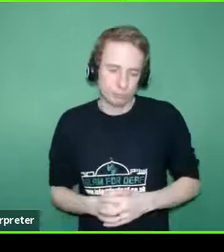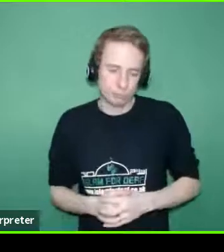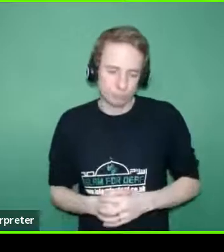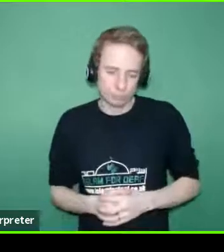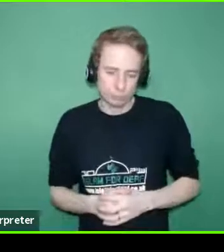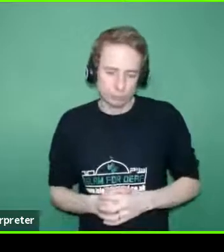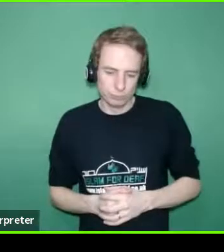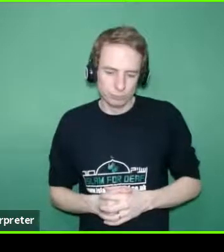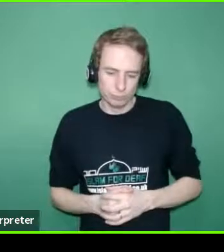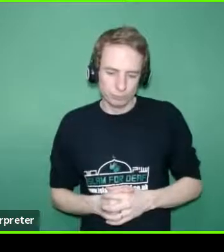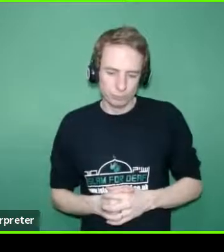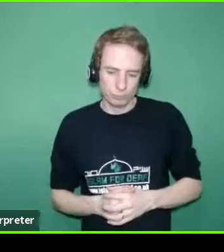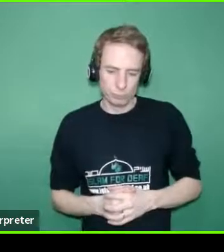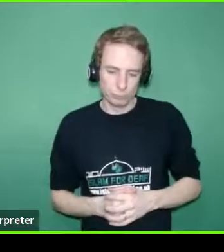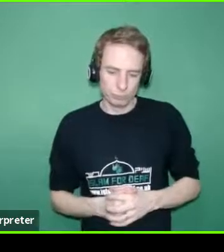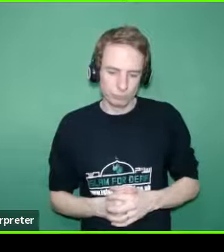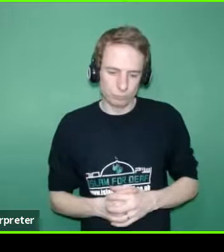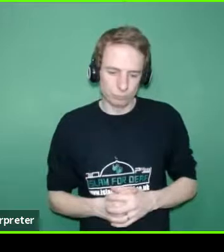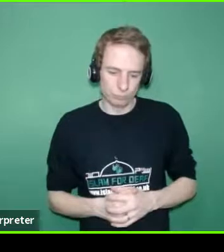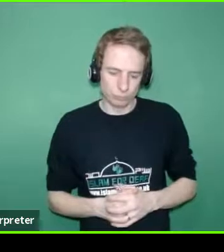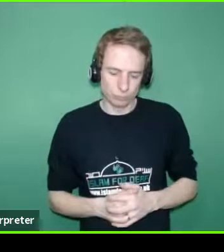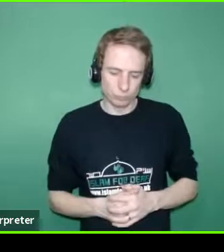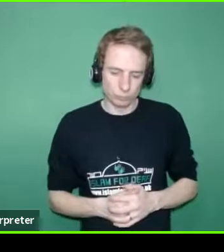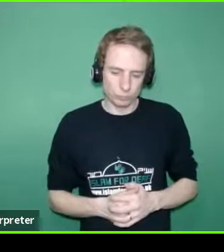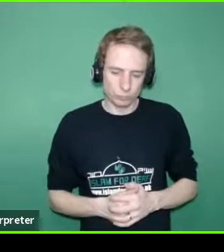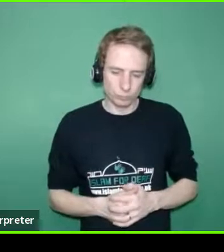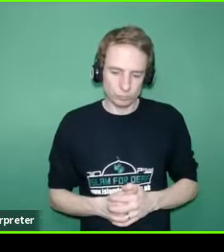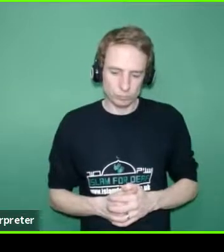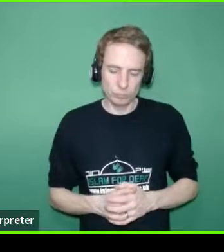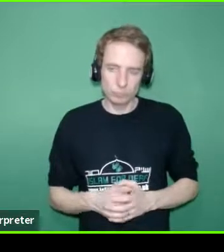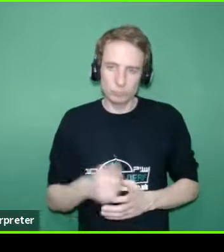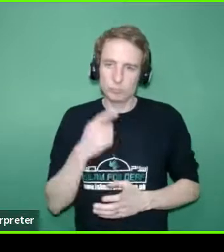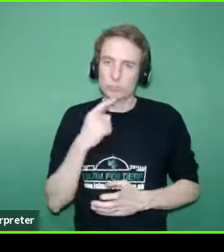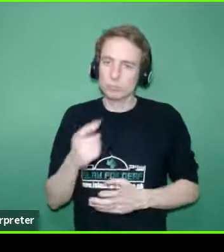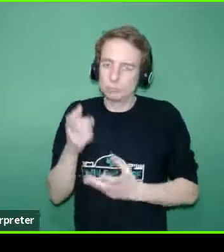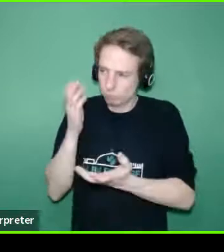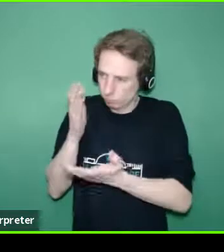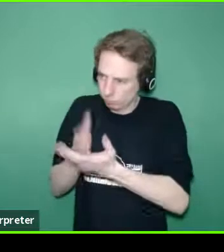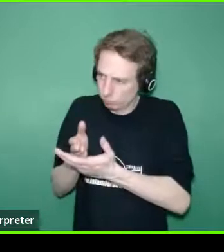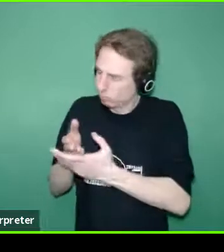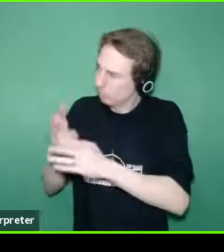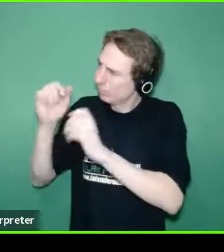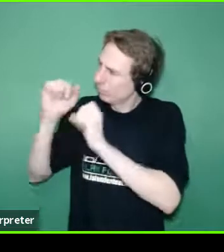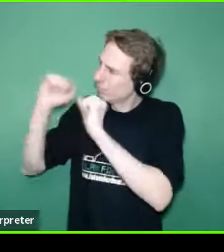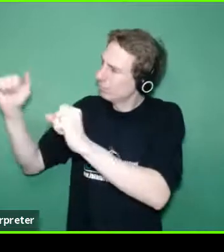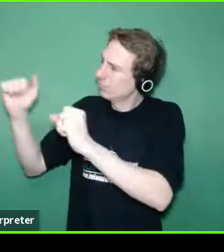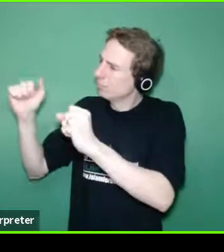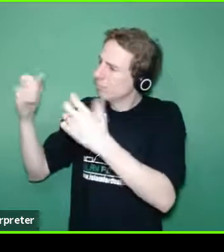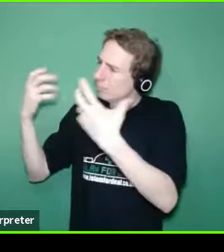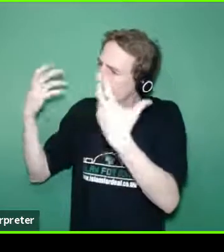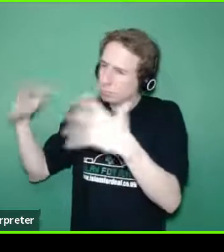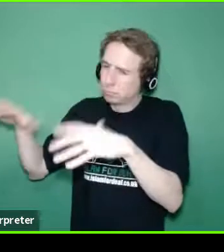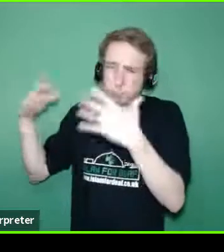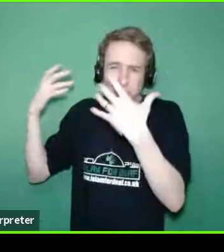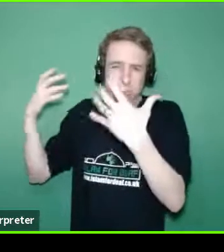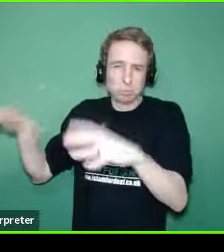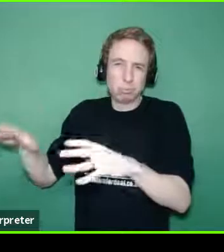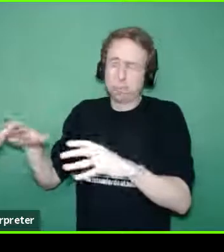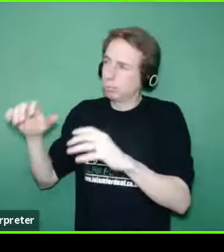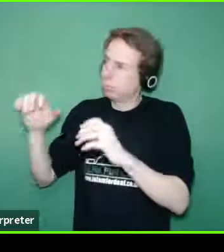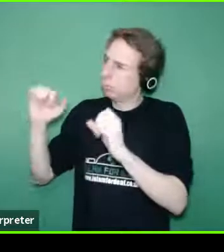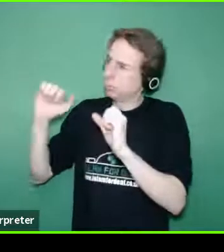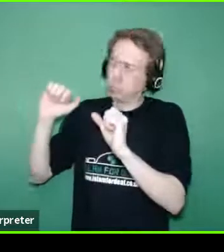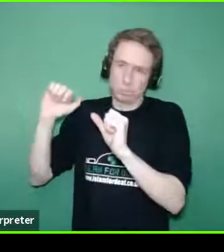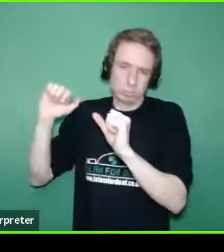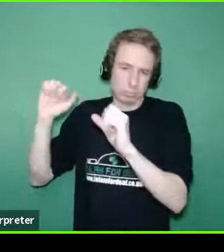إنك أنت العزيز الأعظم. Indeed, you are the Almighty, the greatest. يقول